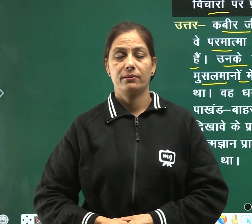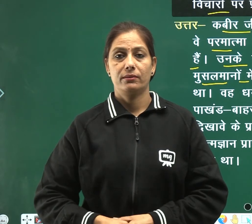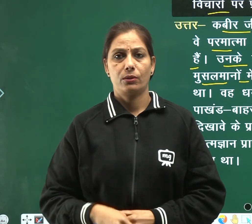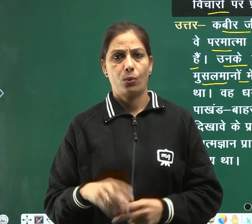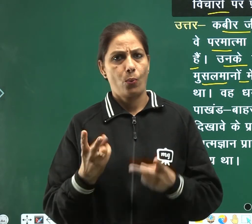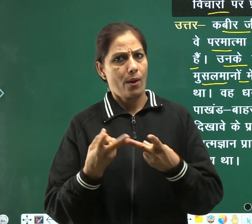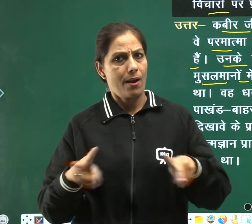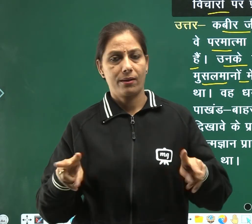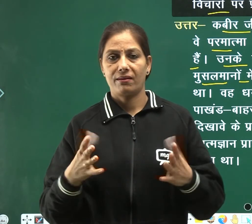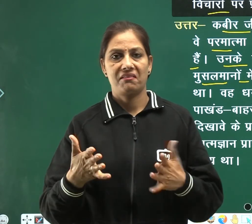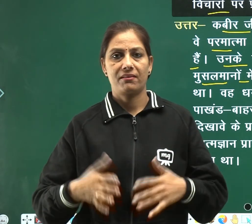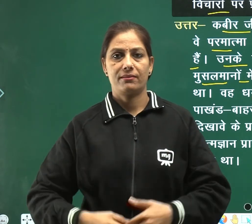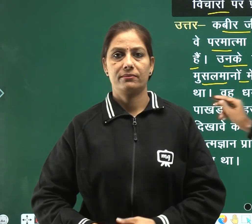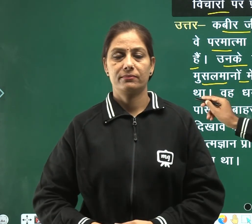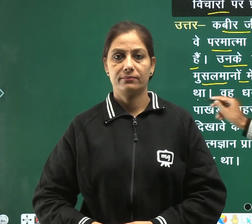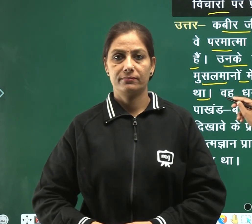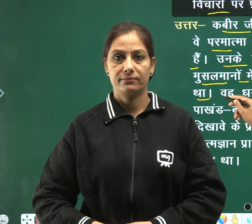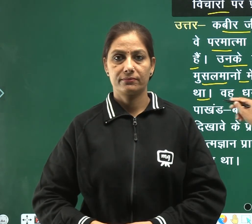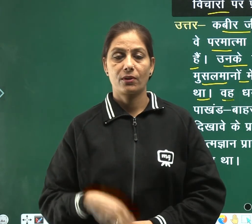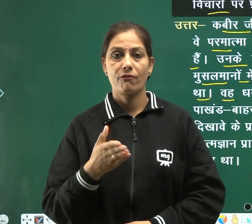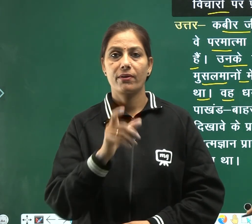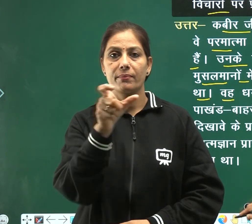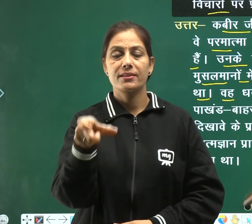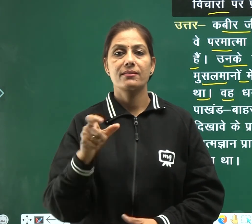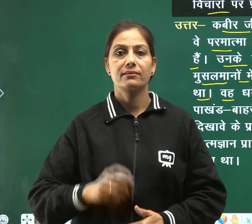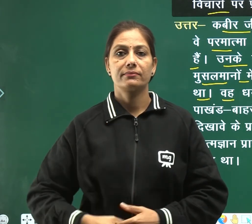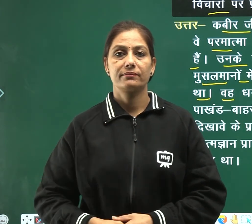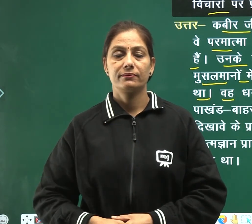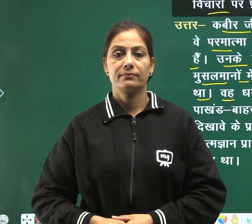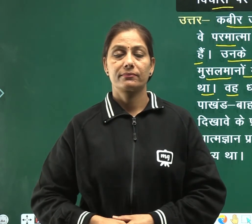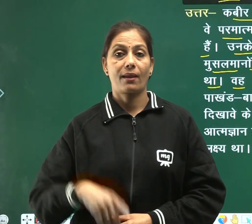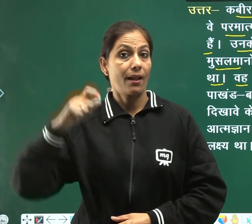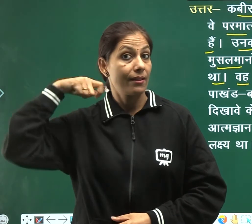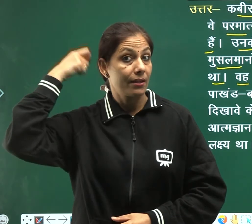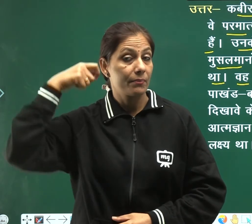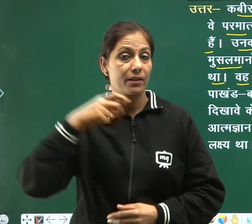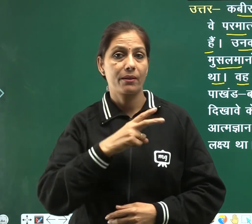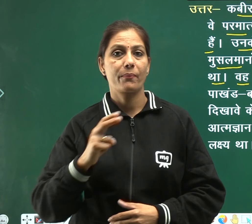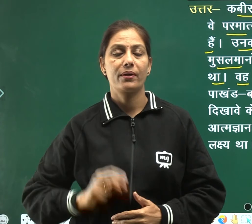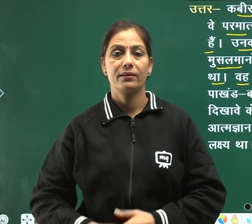कोई भेद नहीं था। वह धर्म के नाम पर